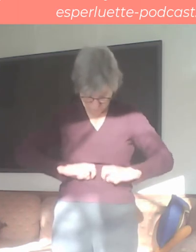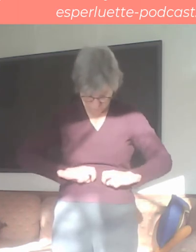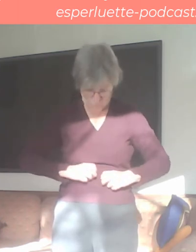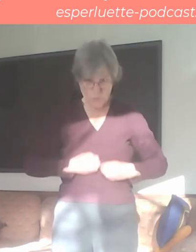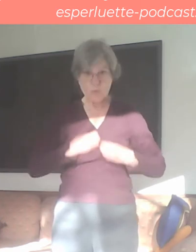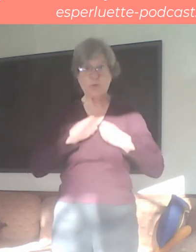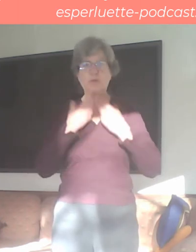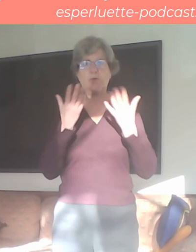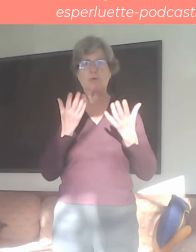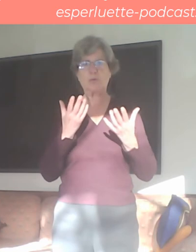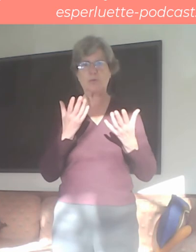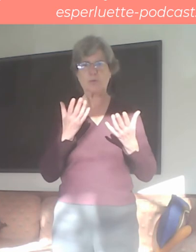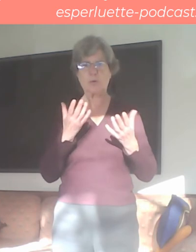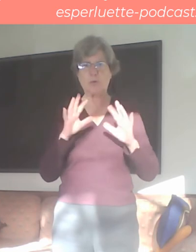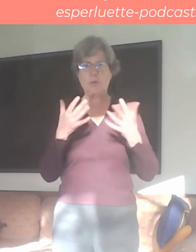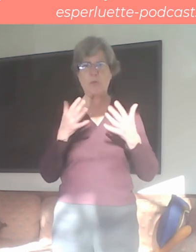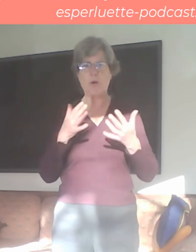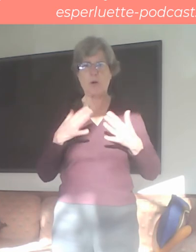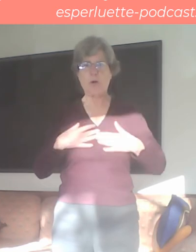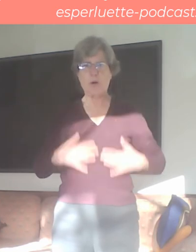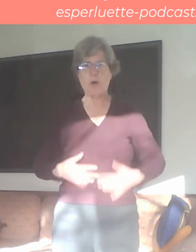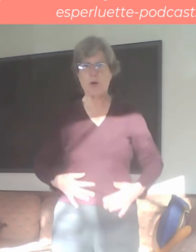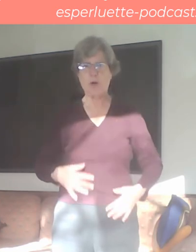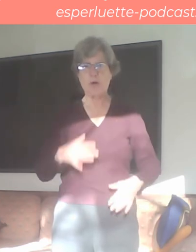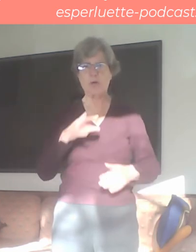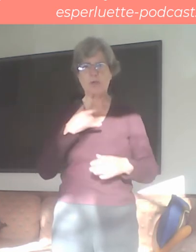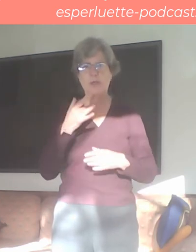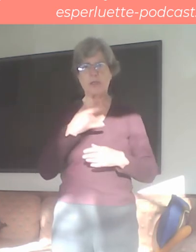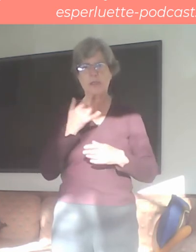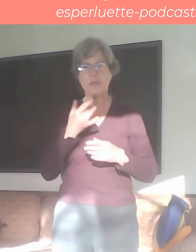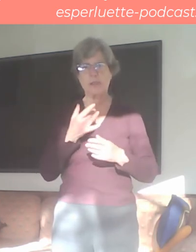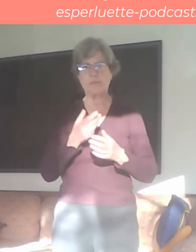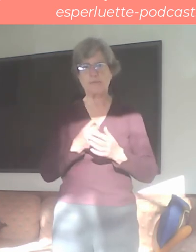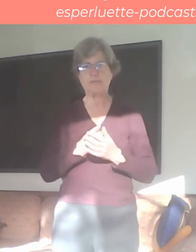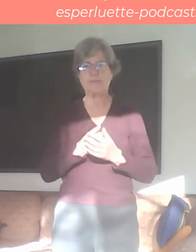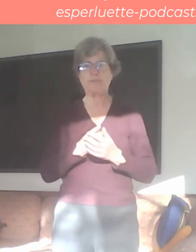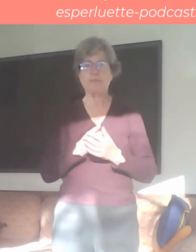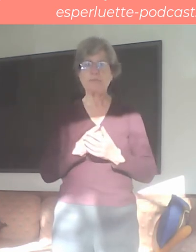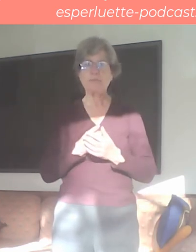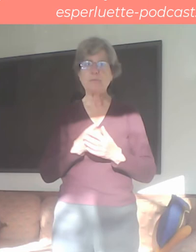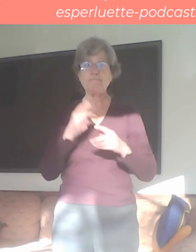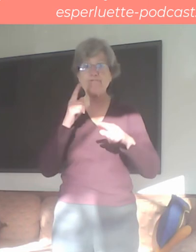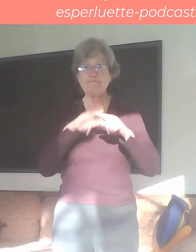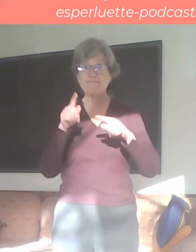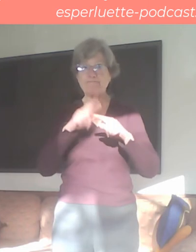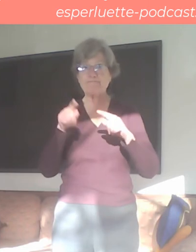entendantes. Non seulement parce qu'apprendre une nouvelle langue, c'est toujours riche, mais parce que ça vous